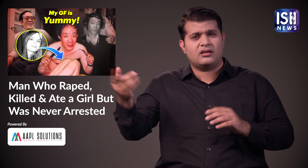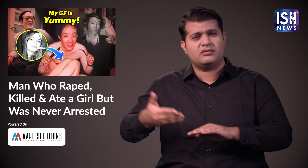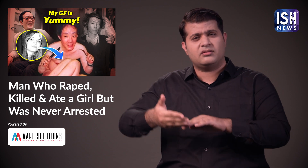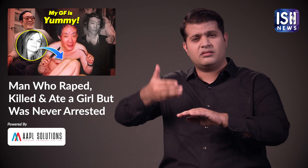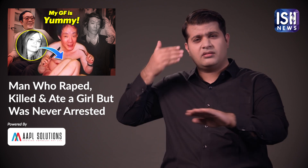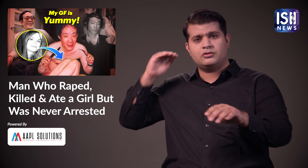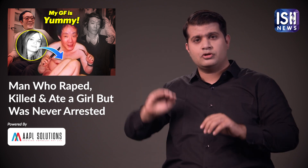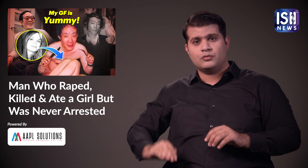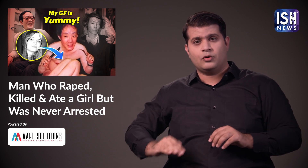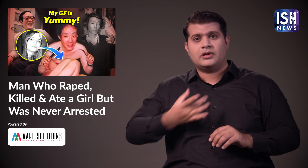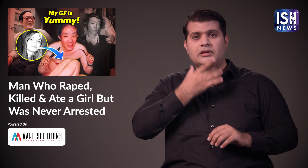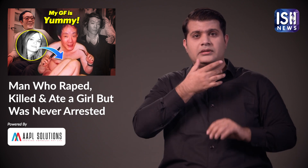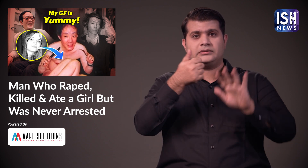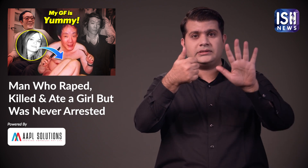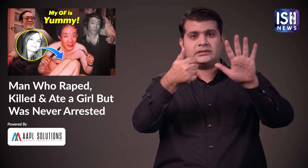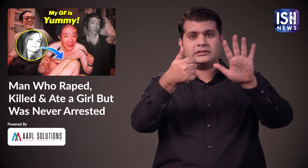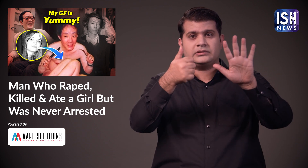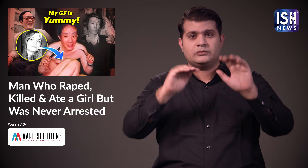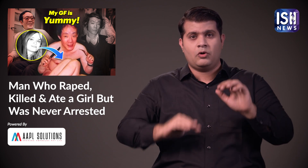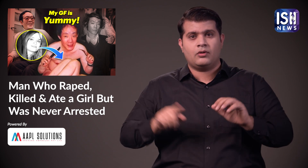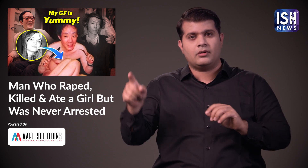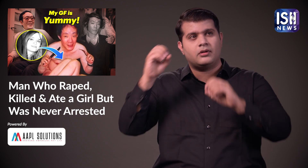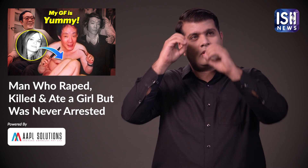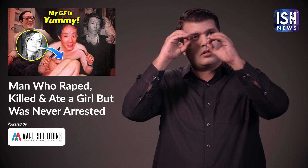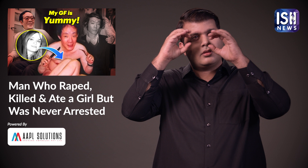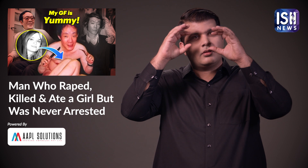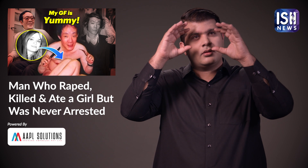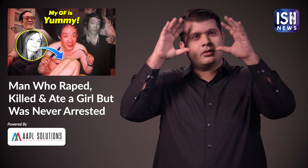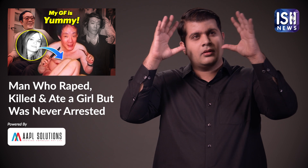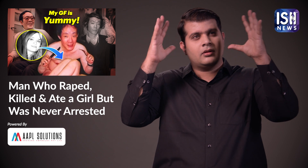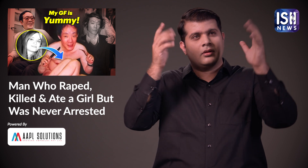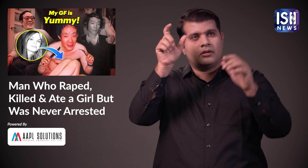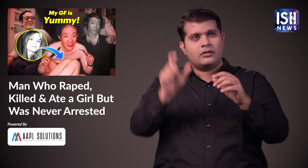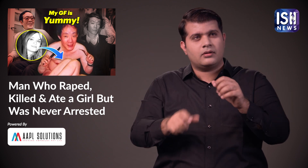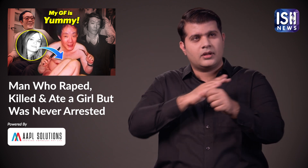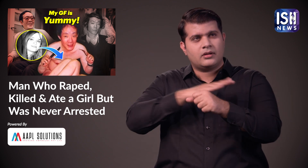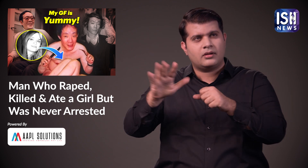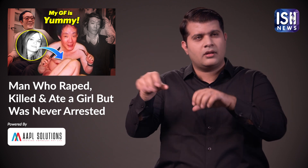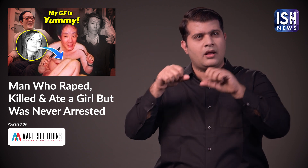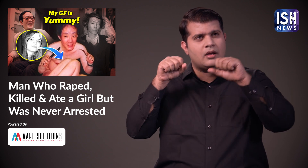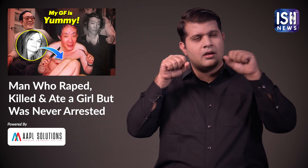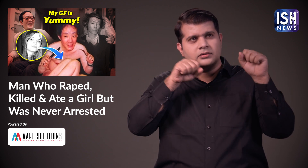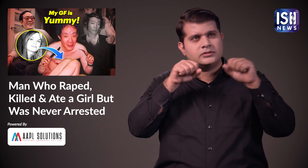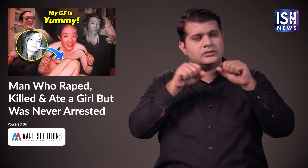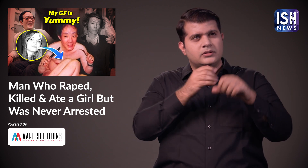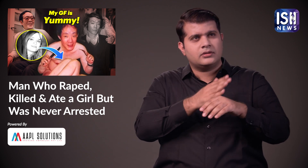6 साल की उम्र से सगावा हमेशा सोचता था कि मानव मांस का स्वाद कैसा होगा।